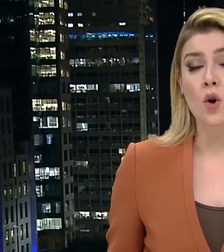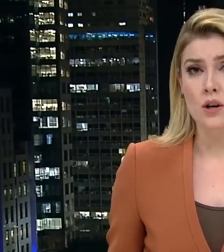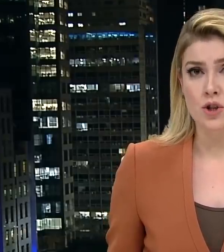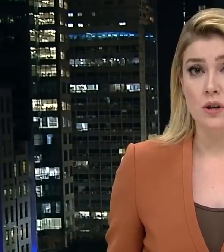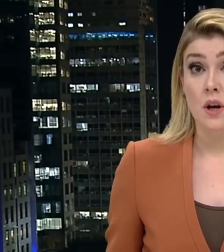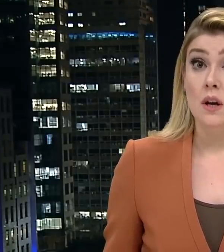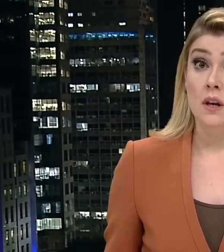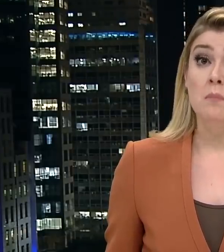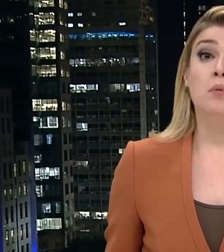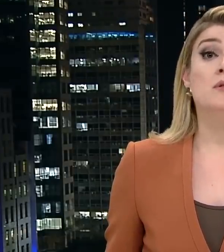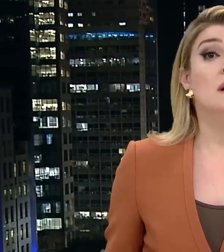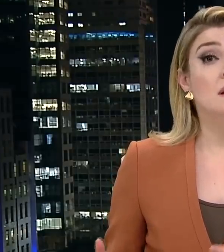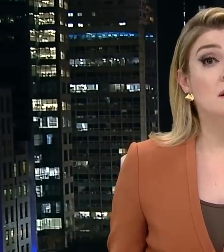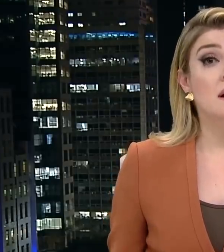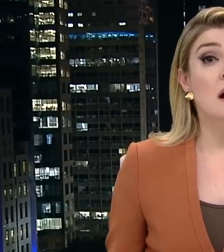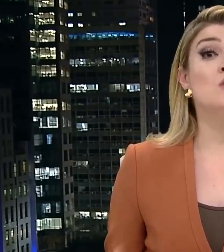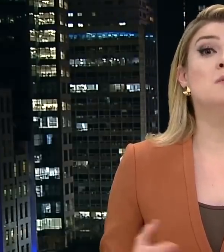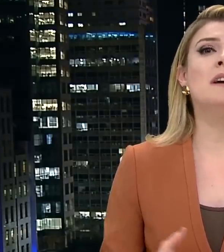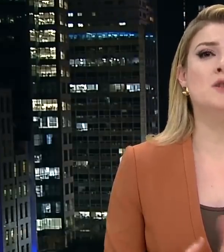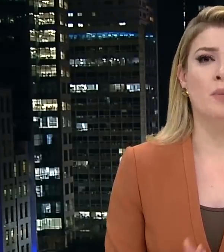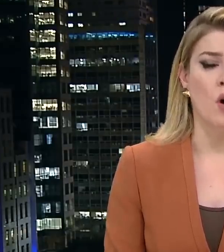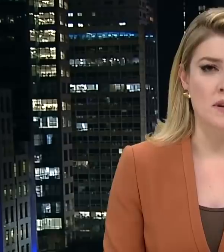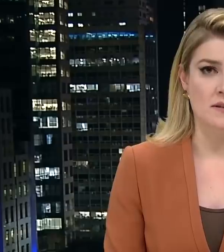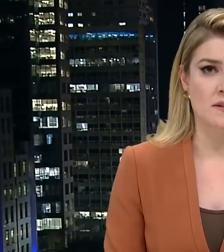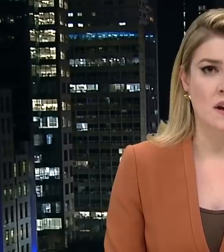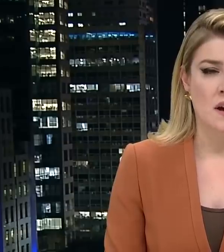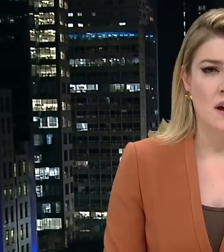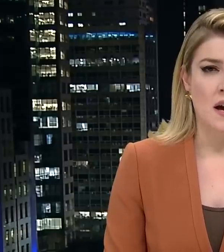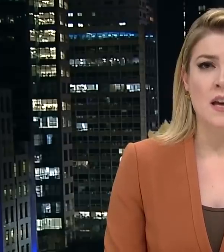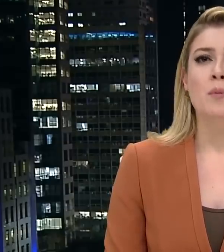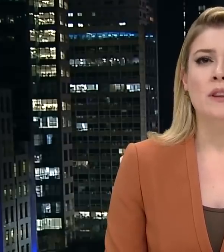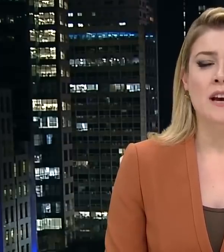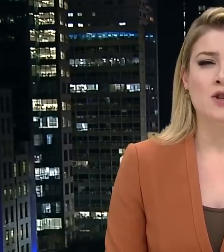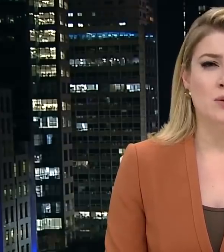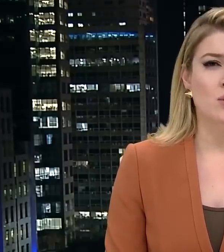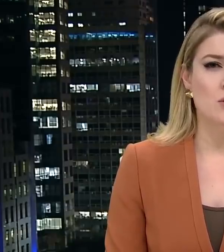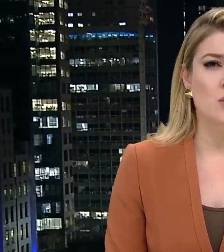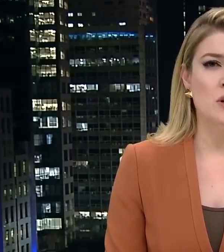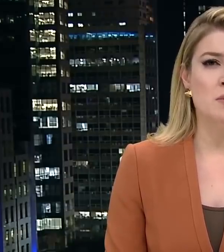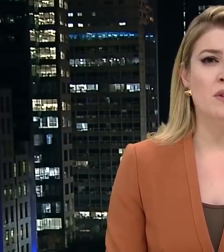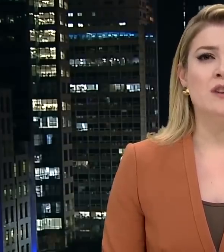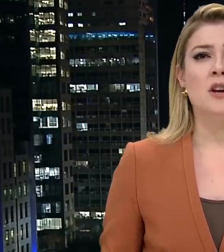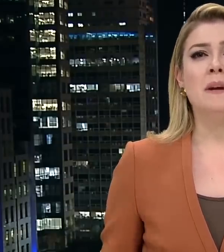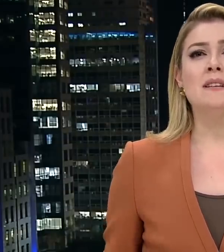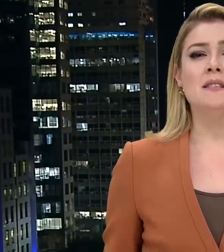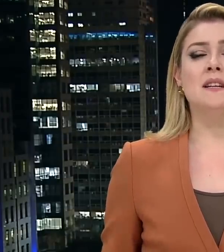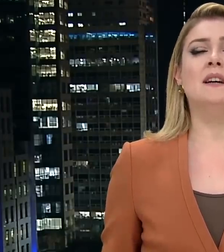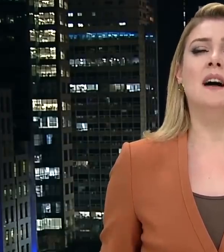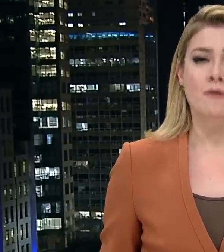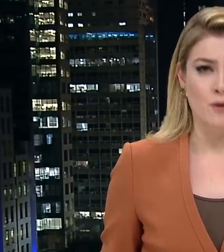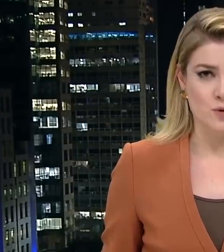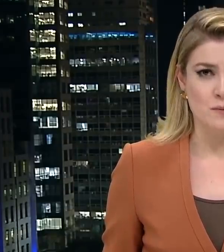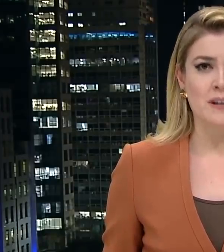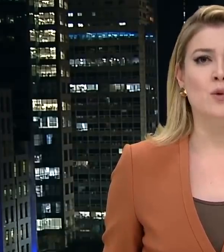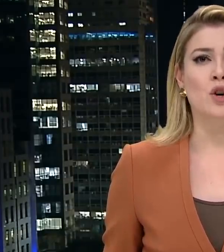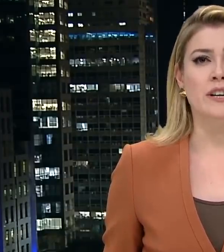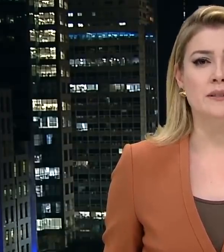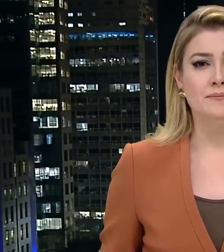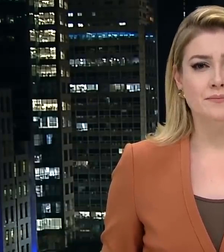representa um calote e busca atender aos mais pobres A reportagem é do nosso correspondente em Brasília